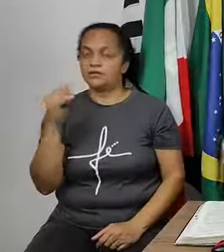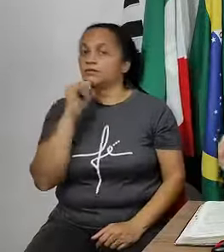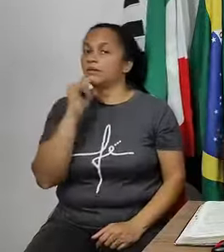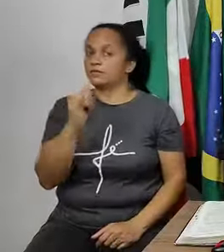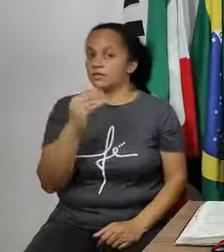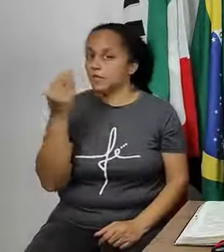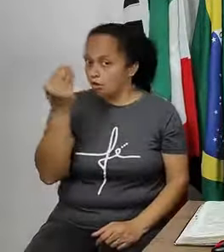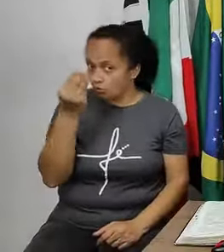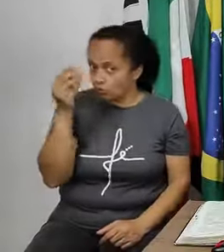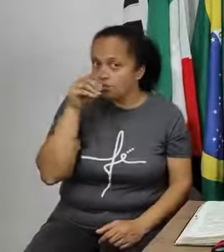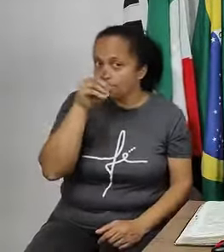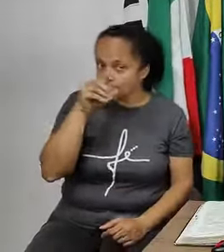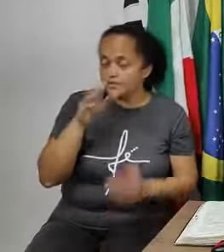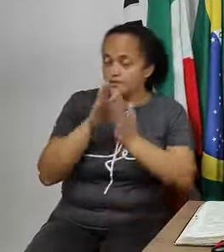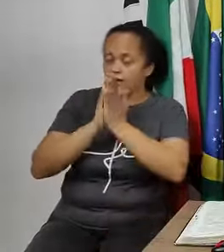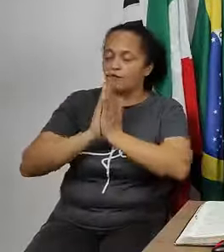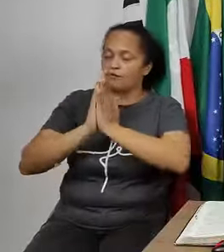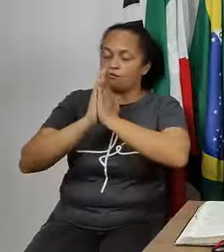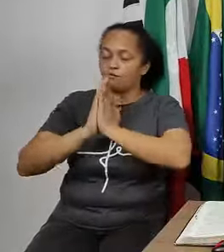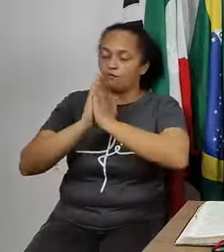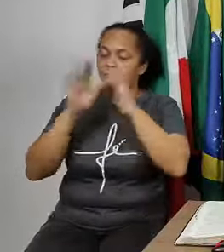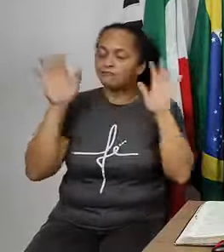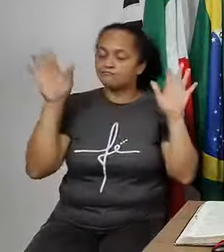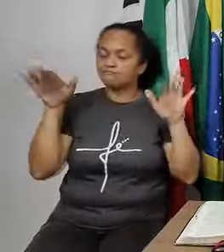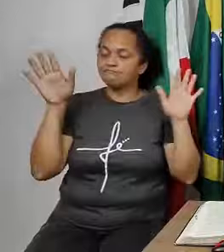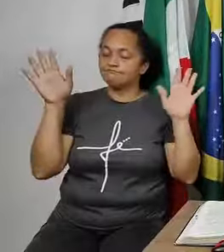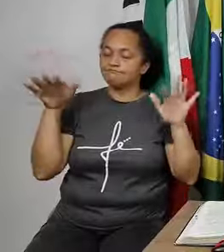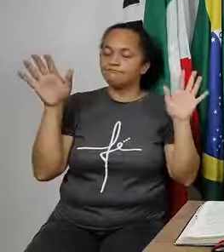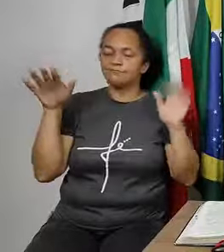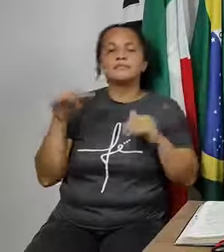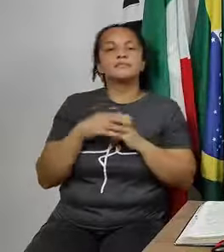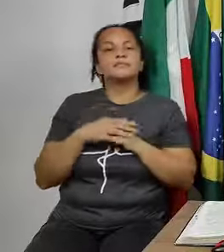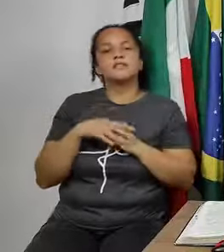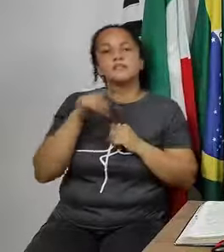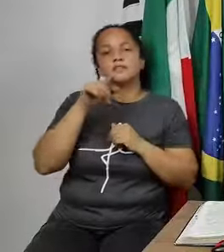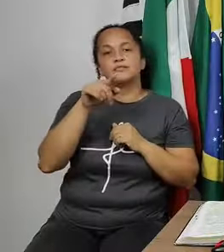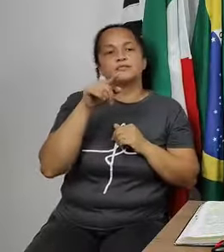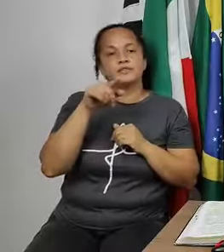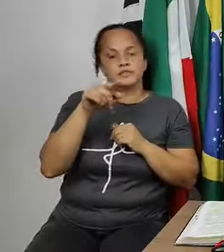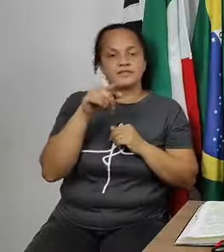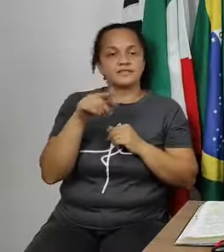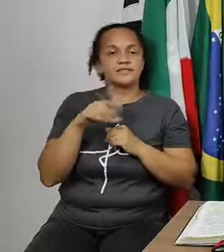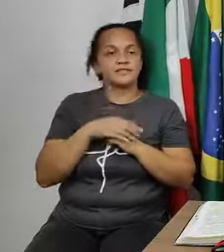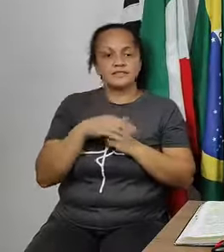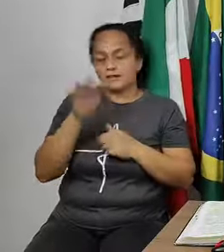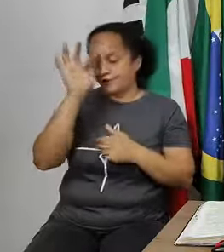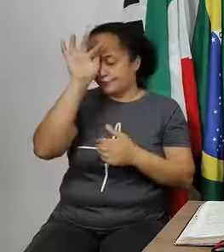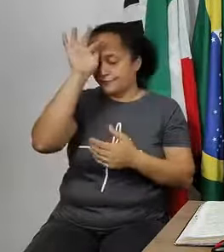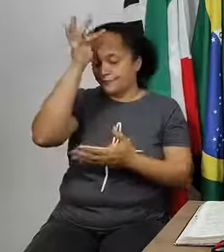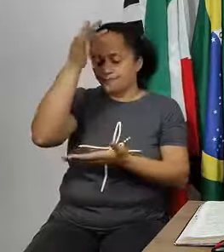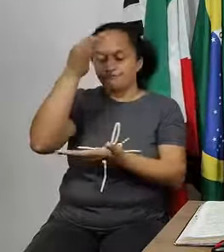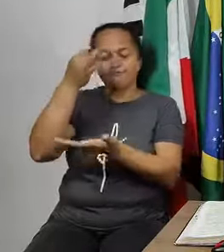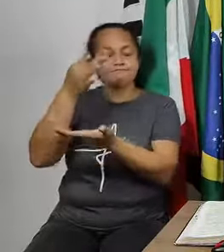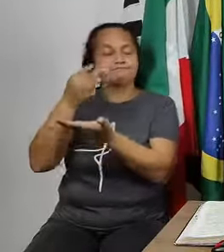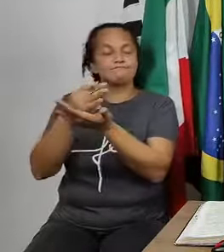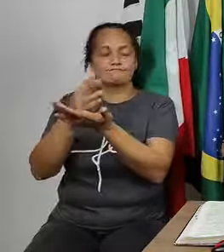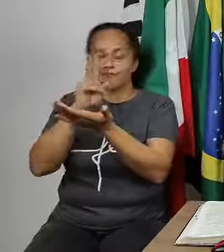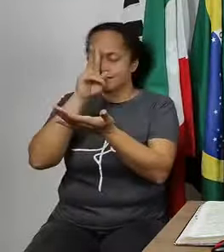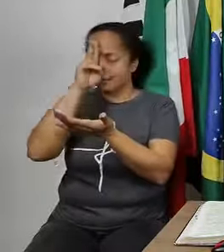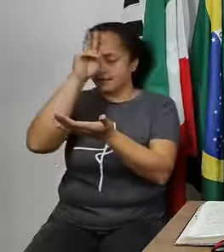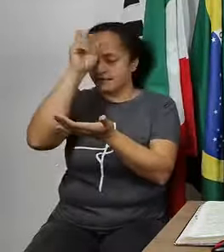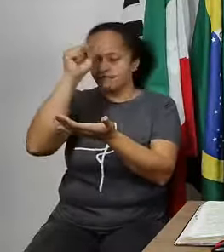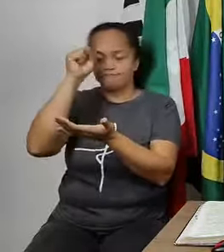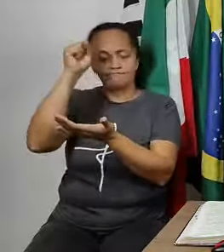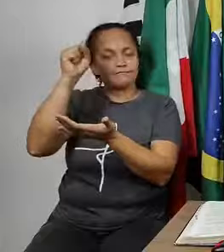você ora em línguas, verso 2 e 4, você edifica a si mesmo na sua fé, porque você